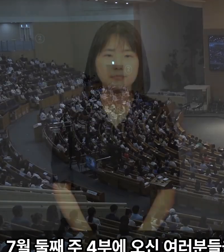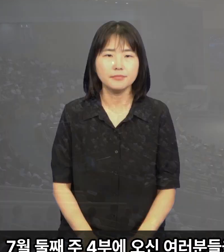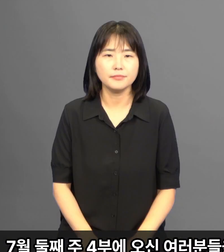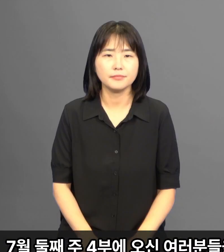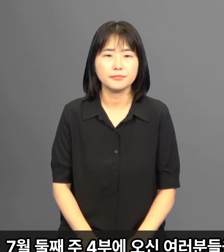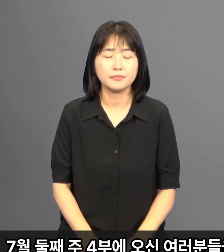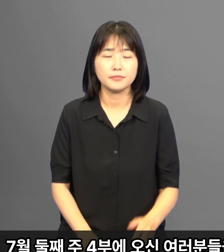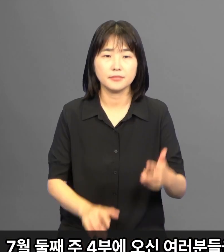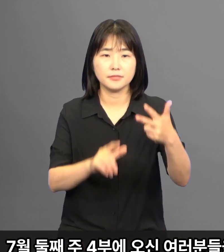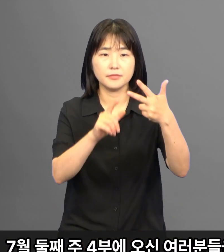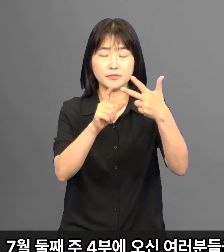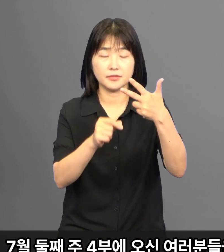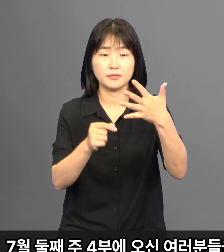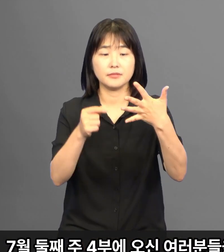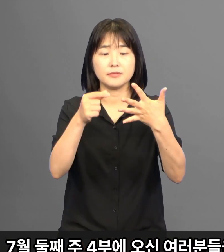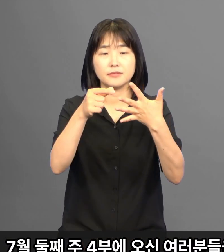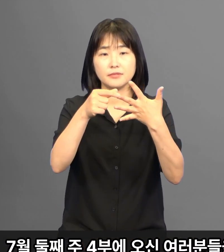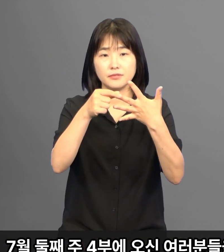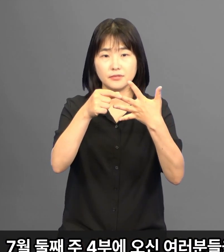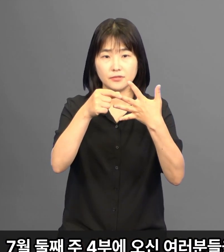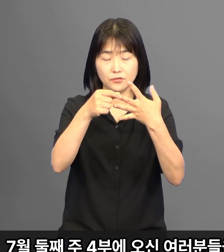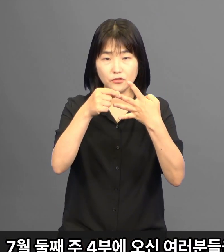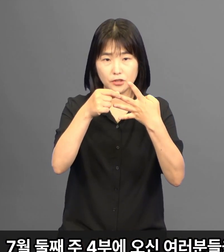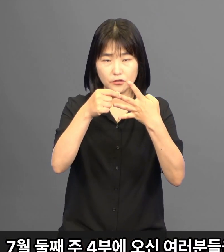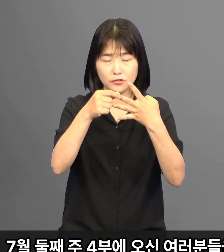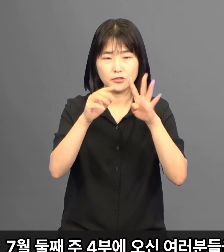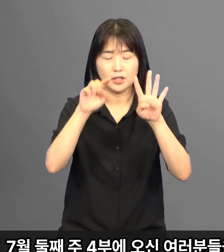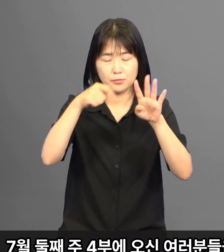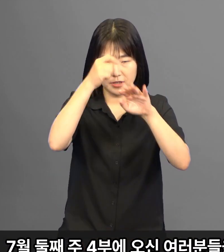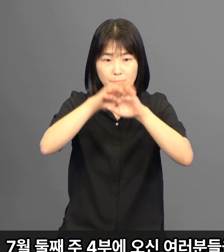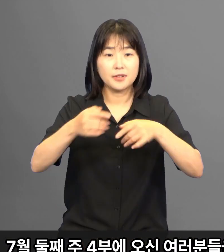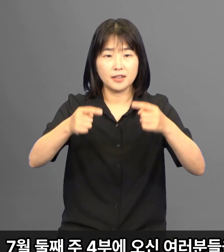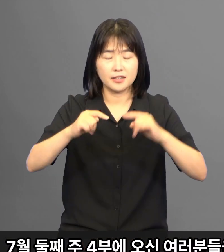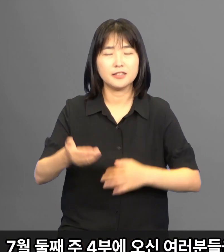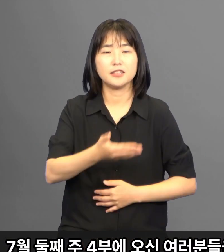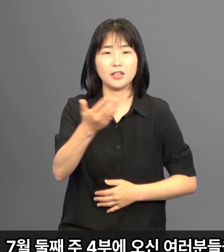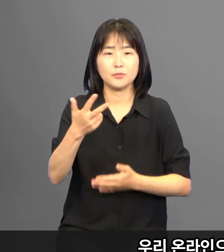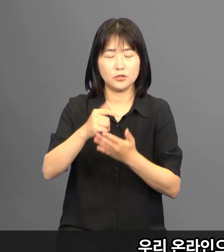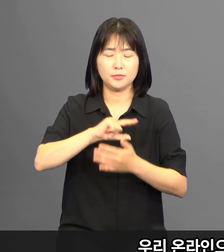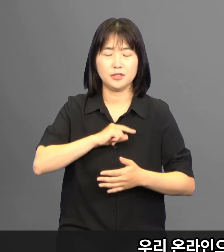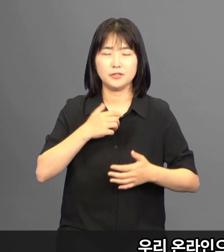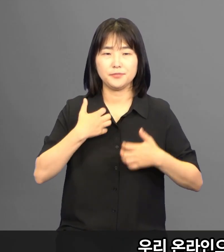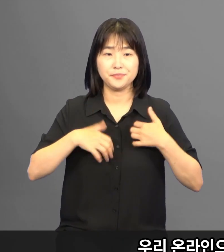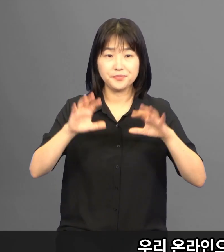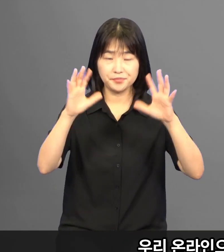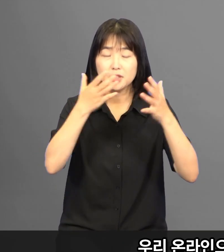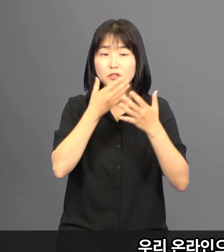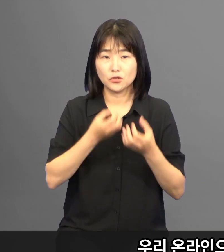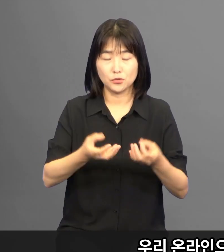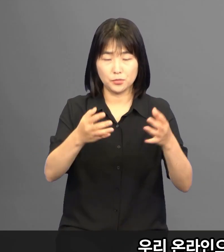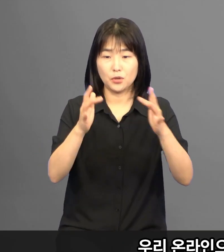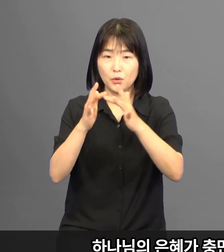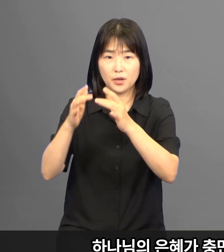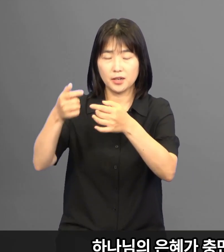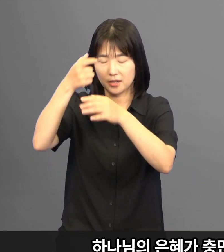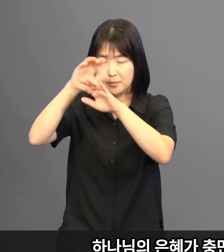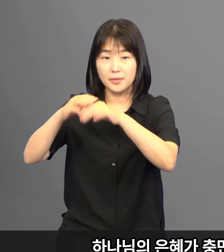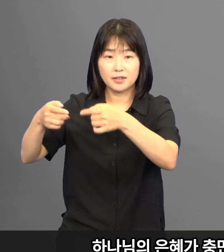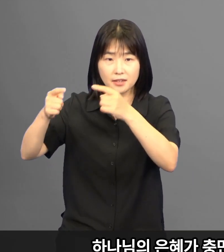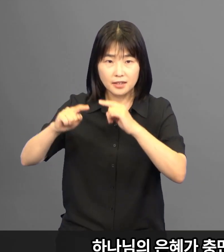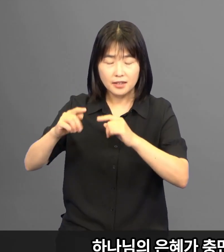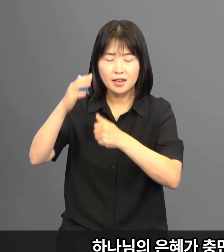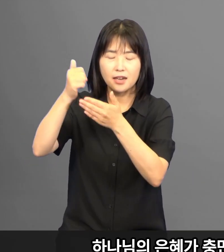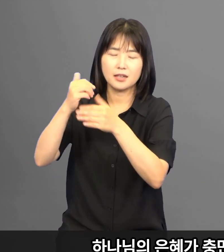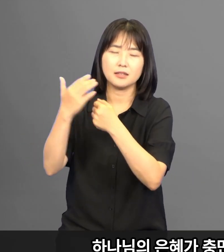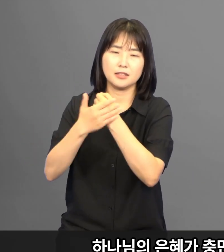네, 7월 둘째 주 우리 사부 예배 오신 여러분들을 주님의 이름으로 환영하고 축복합니다. 우리 온라인으로 오신 분들에게도 하나님의